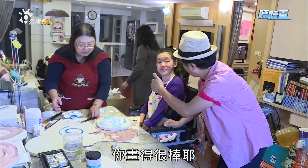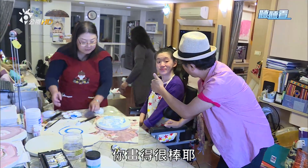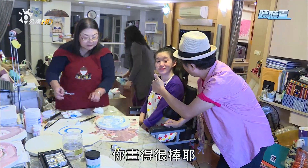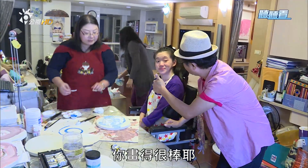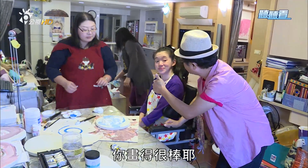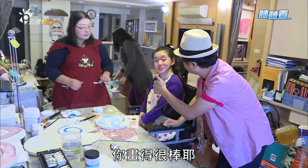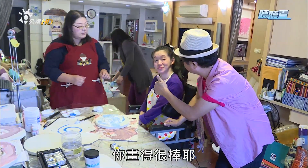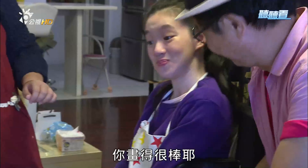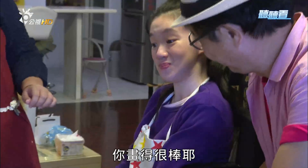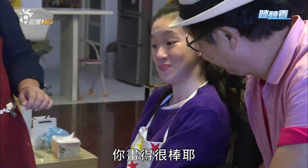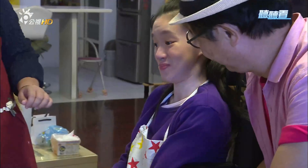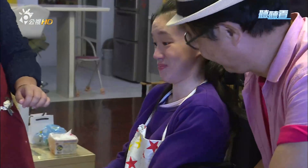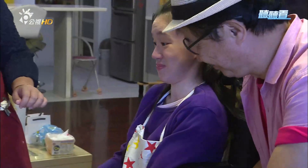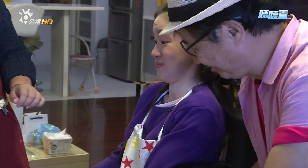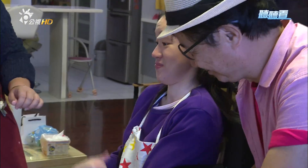很棒哎。嗯、啊。